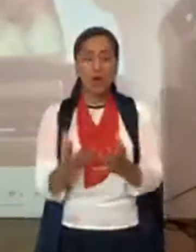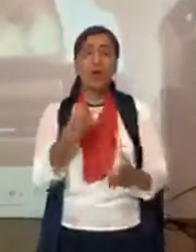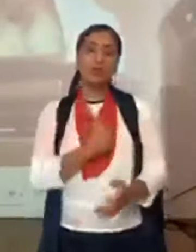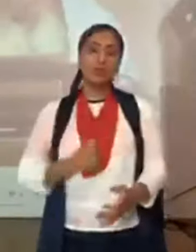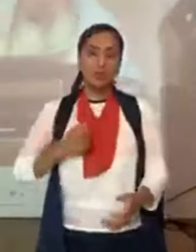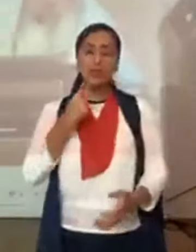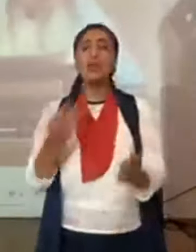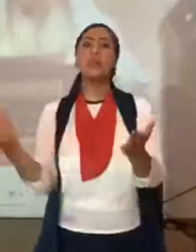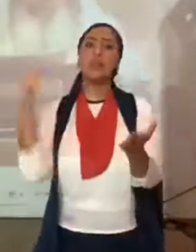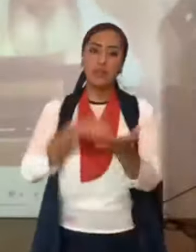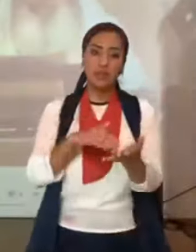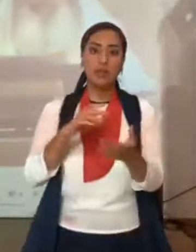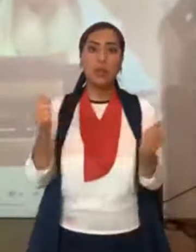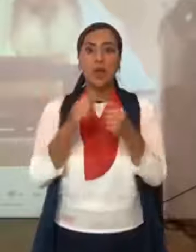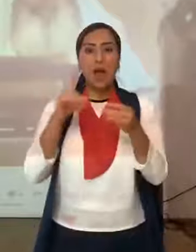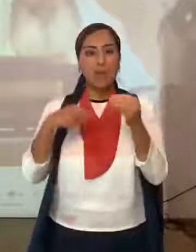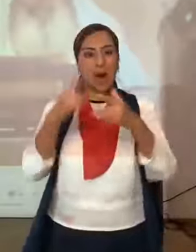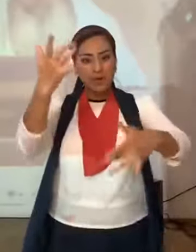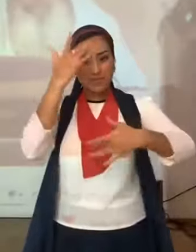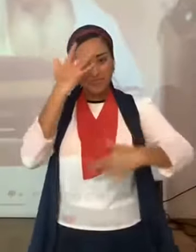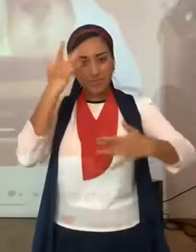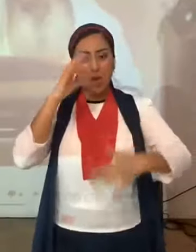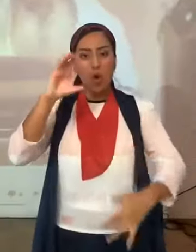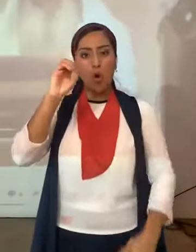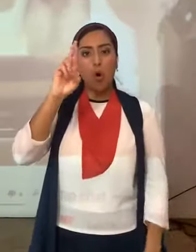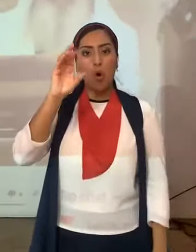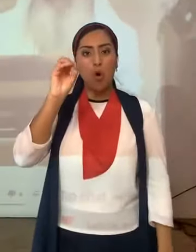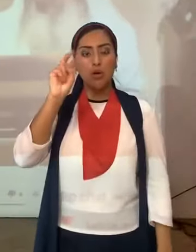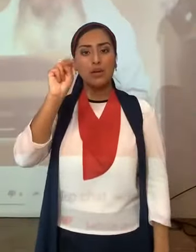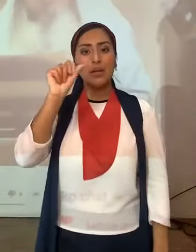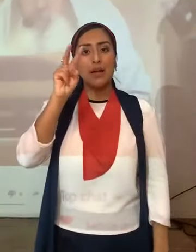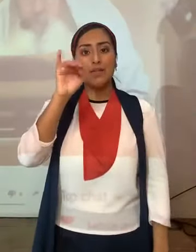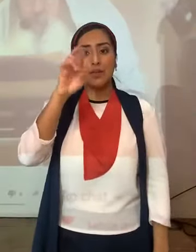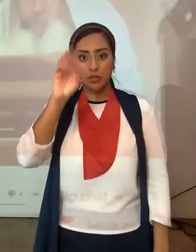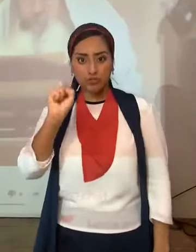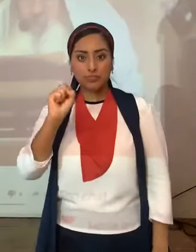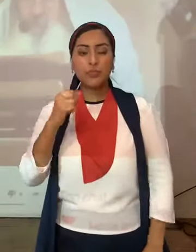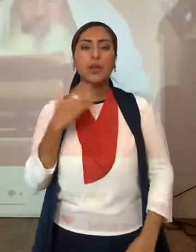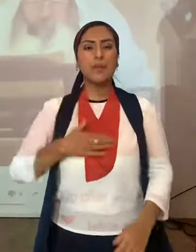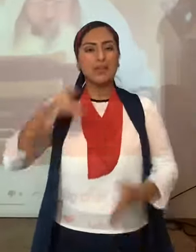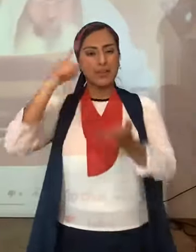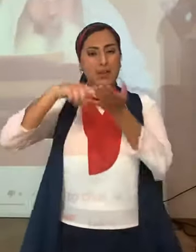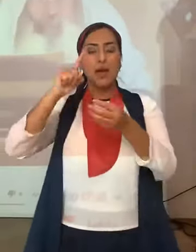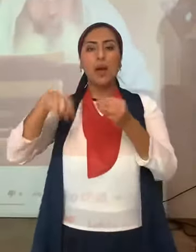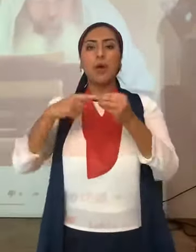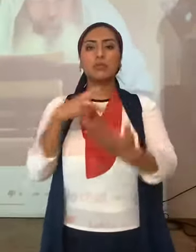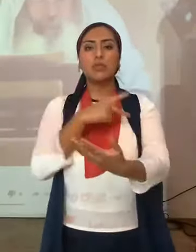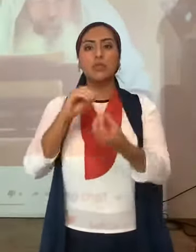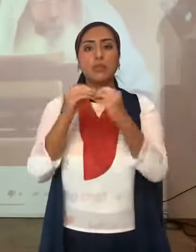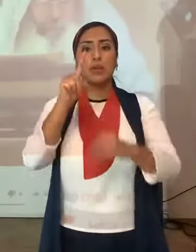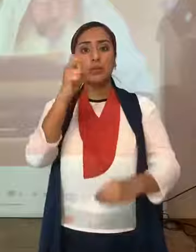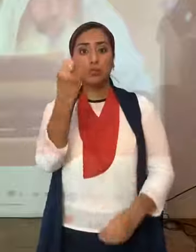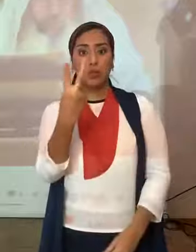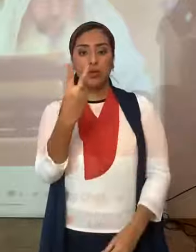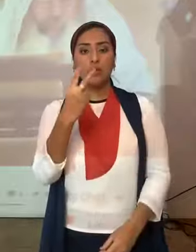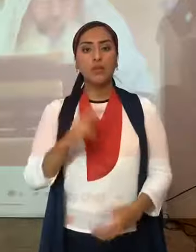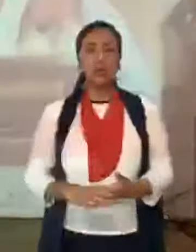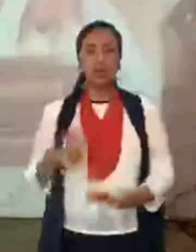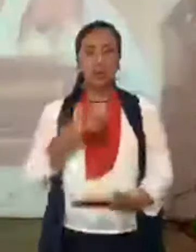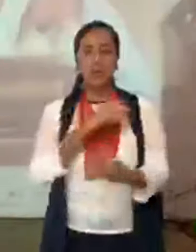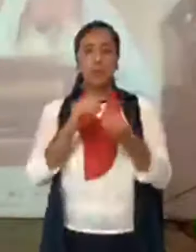que vuelva yo a repetir con esto del coronavirus y todo aquello, vamos al Salmo 112, por favor. En el Salmo